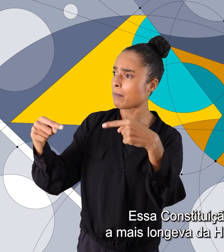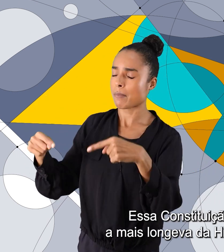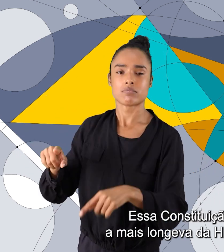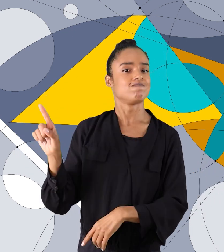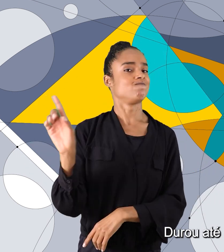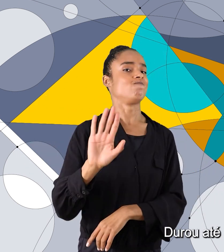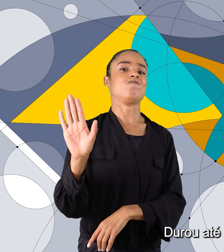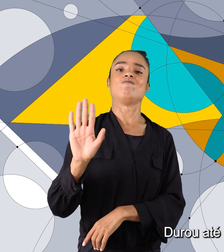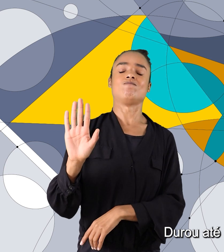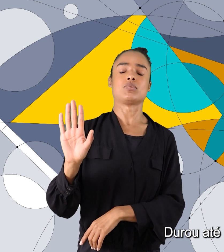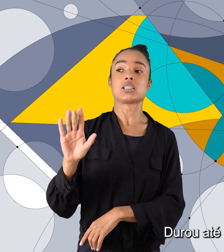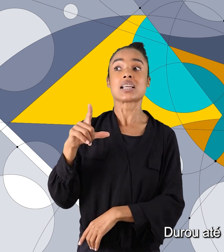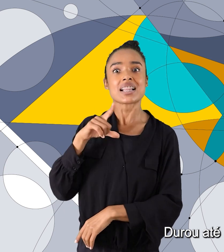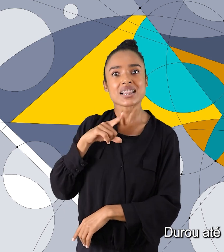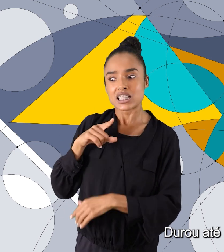do Brasil. Durou até